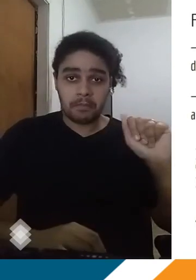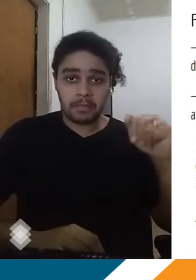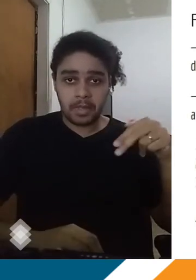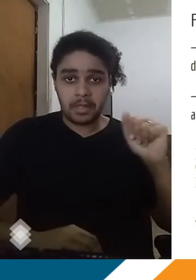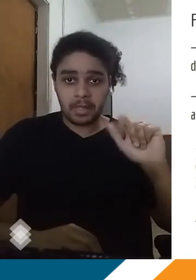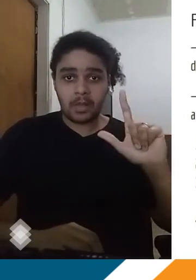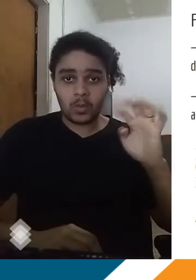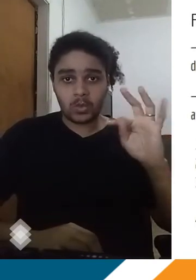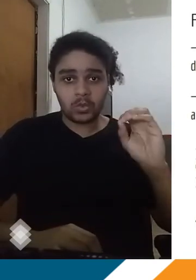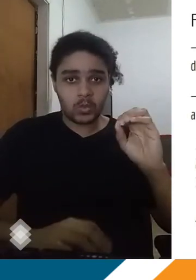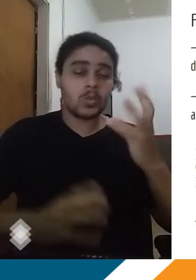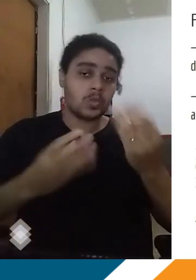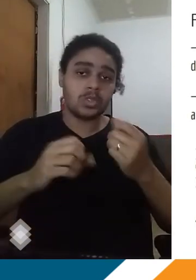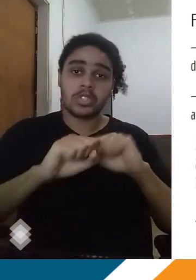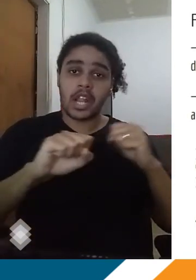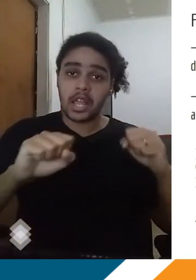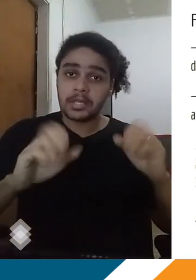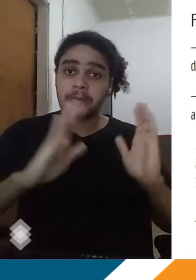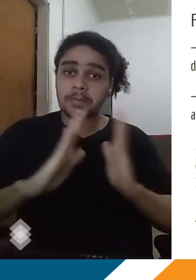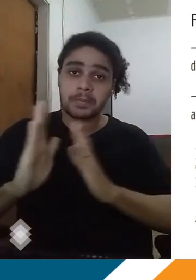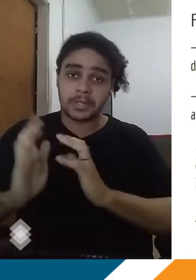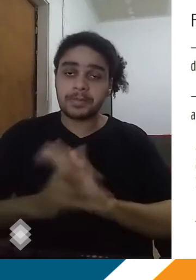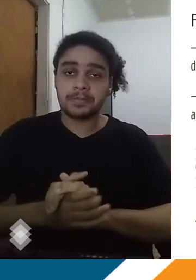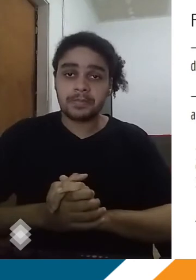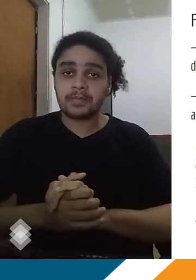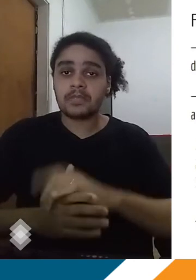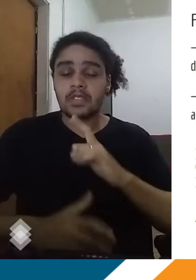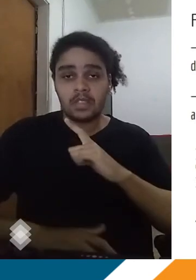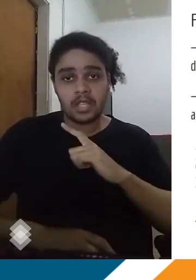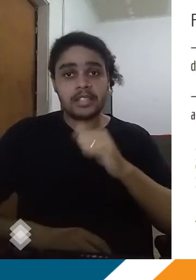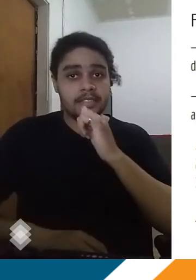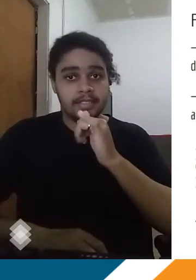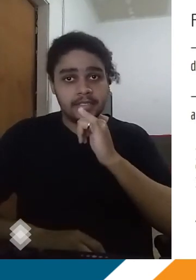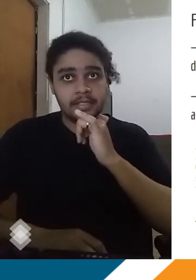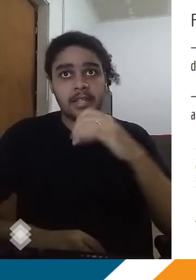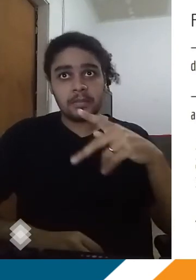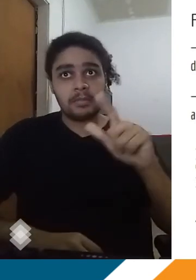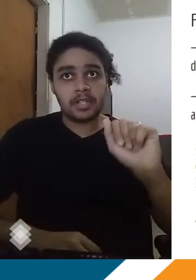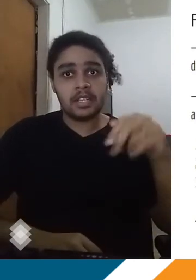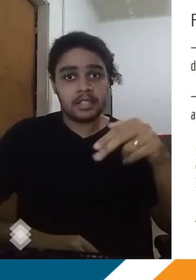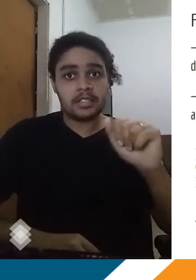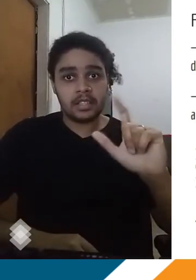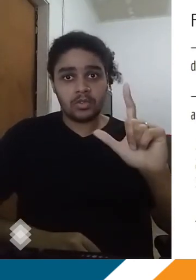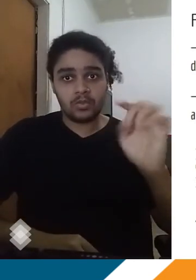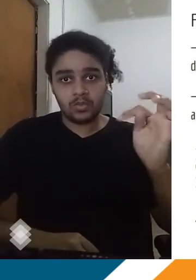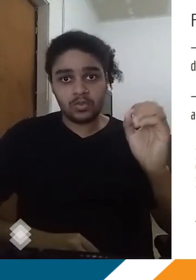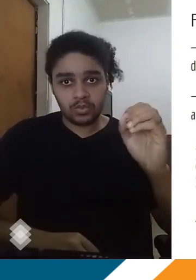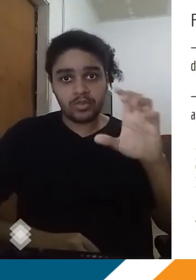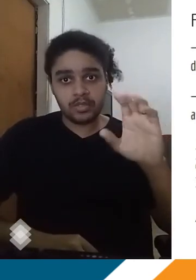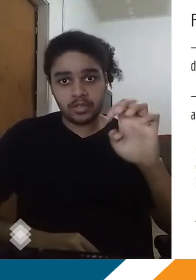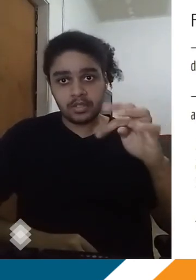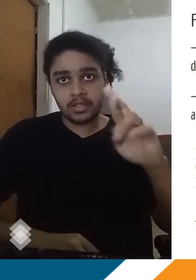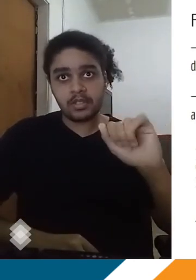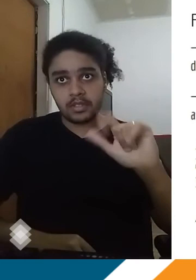Como eu já disse, né, esses planaltos compõem grande parte do território nacional e a gente tem alguns exemplos aqui para citar. Né, o Planalto